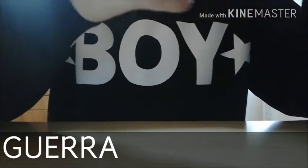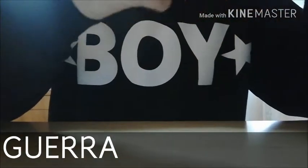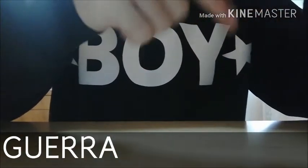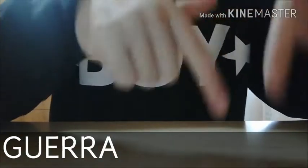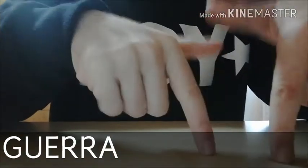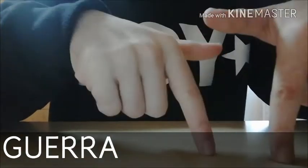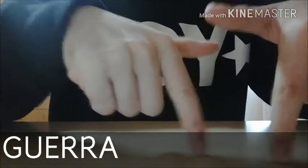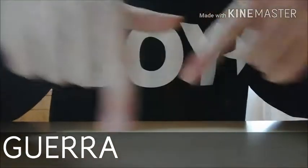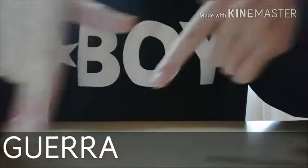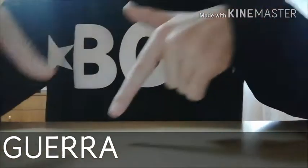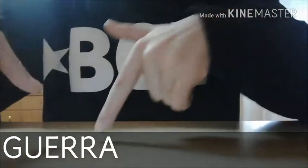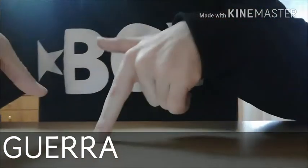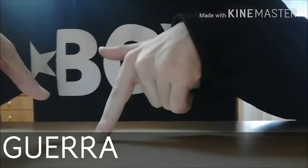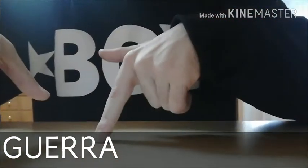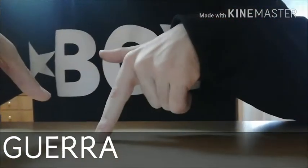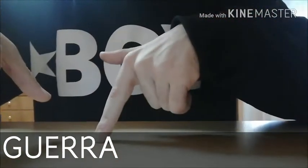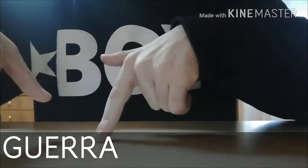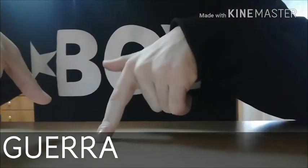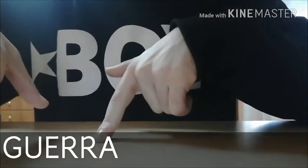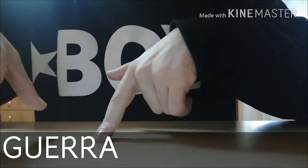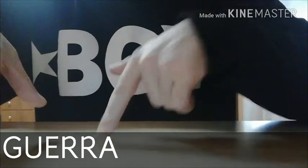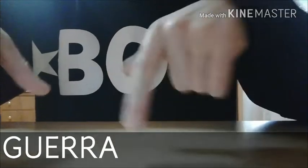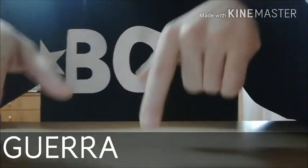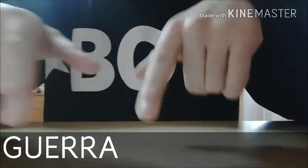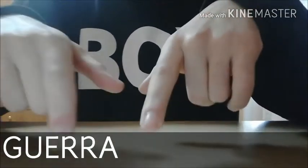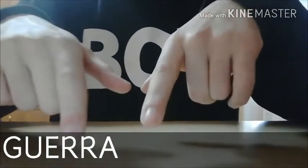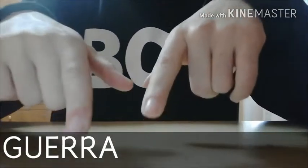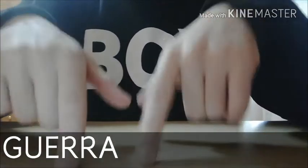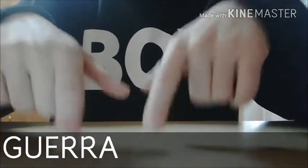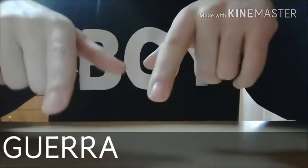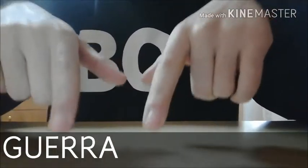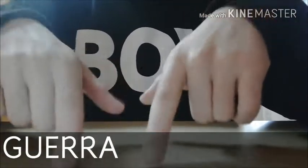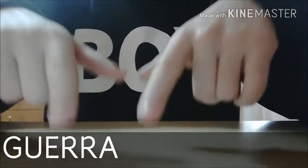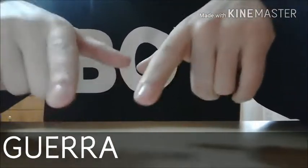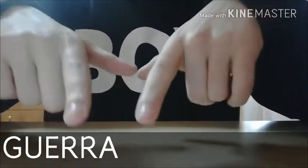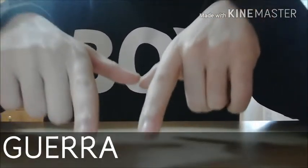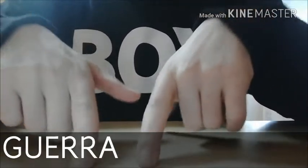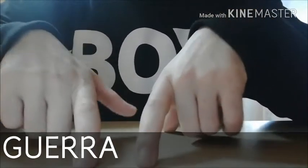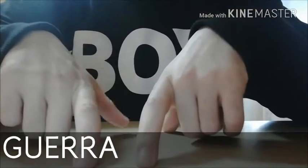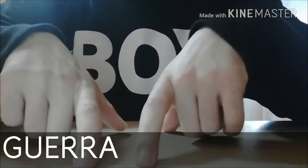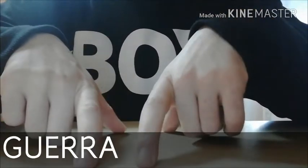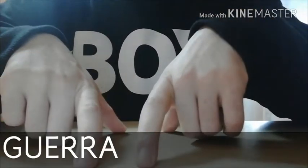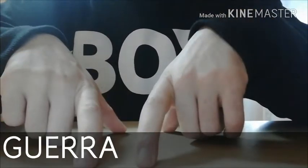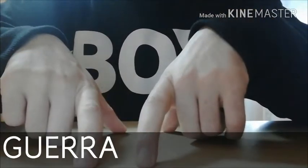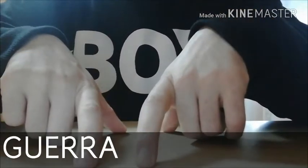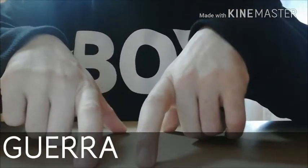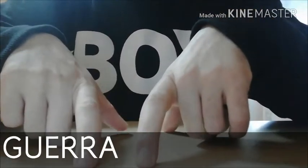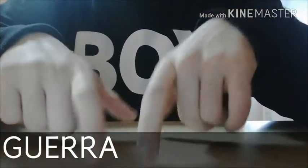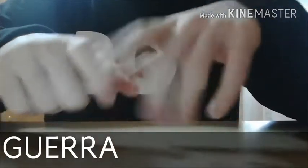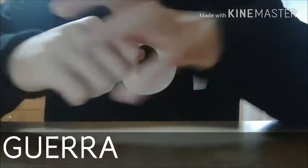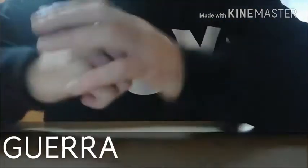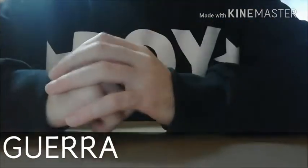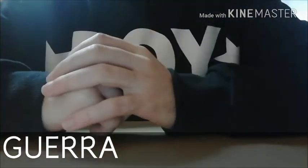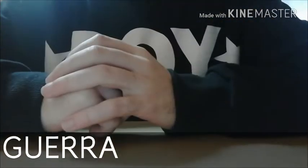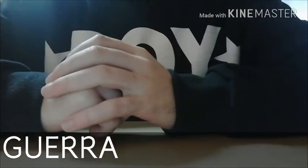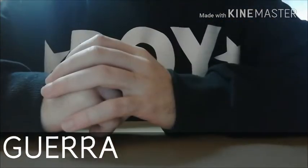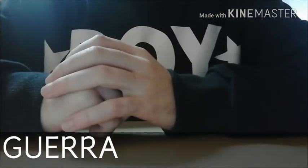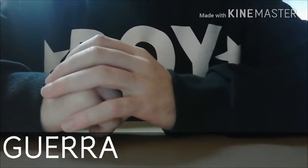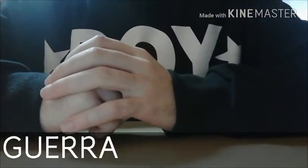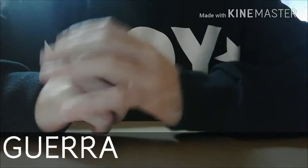l'evento della guerra la battaglia ma la guerra ma la battaglia stessa in una guerra capito dove